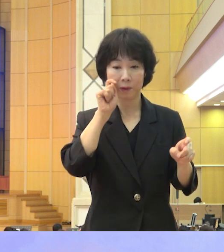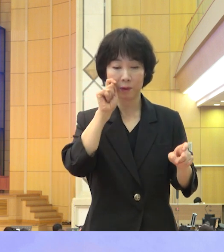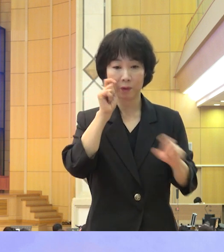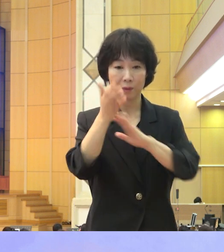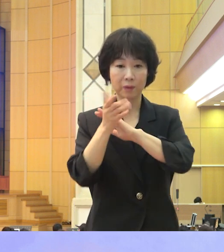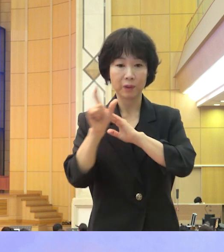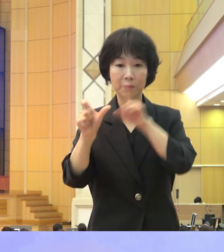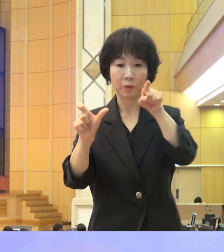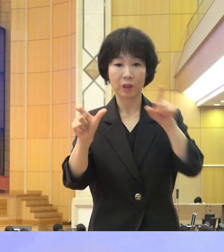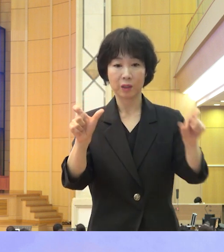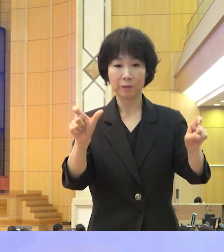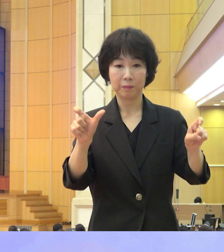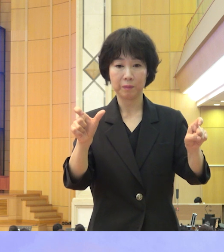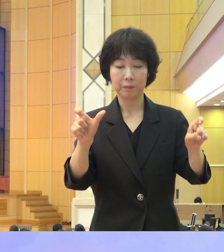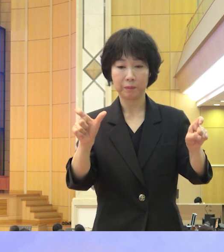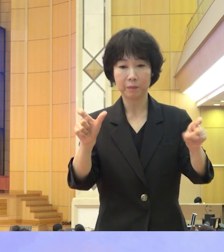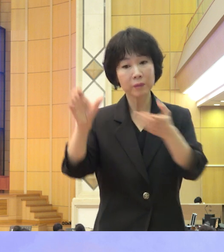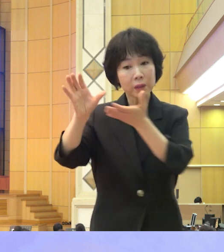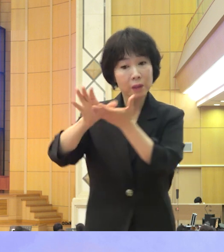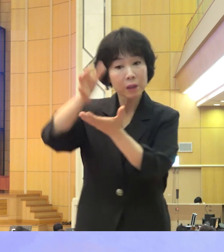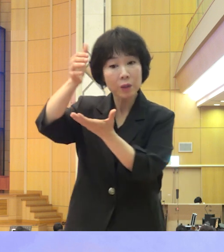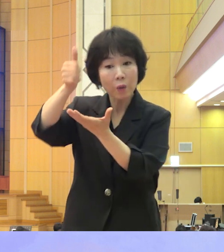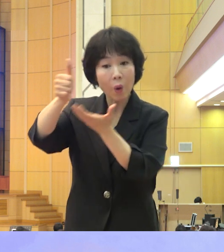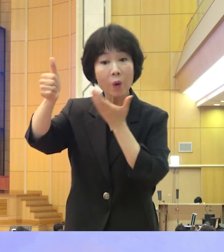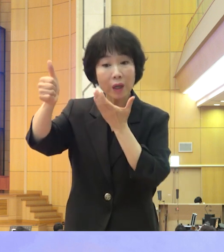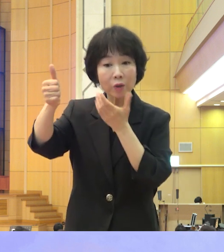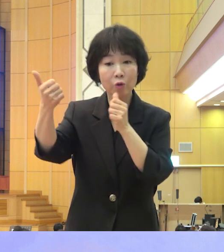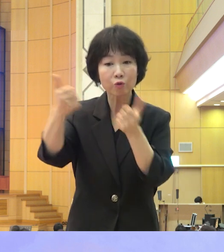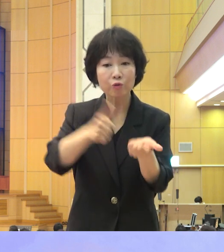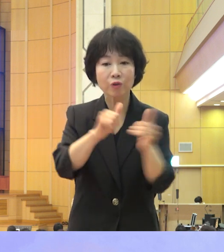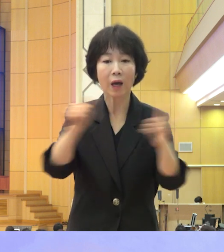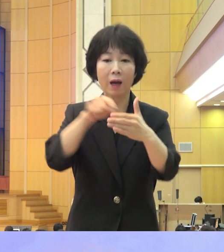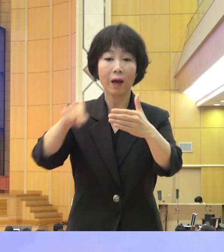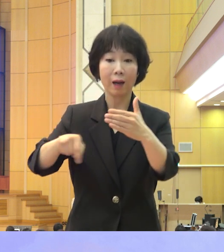고린도전서 15장 12절 보니까 그리스도께서 죽은